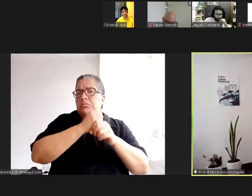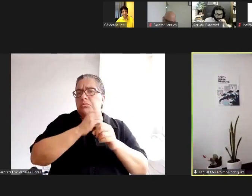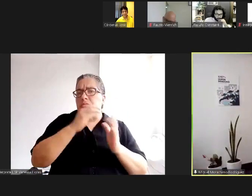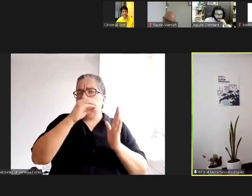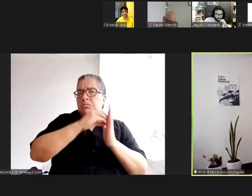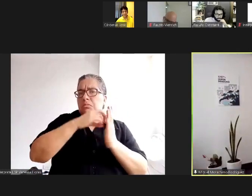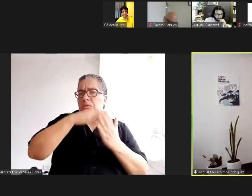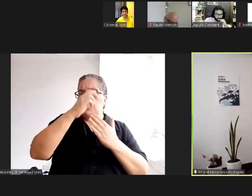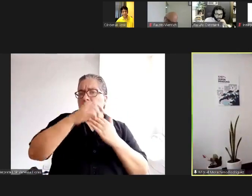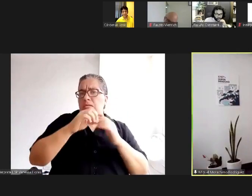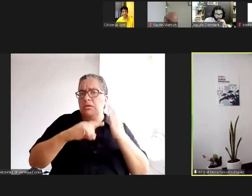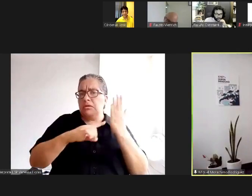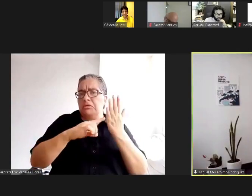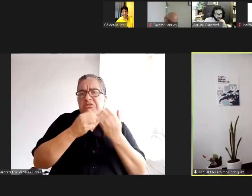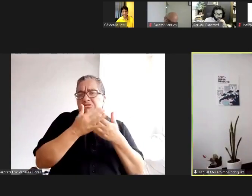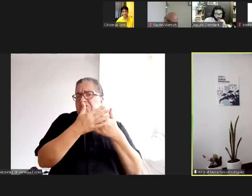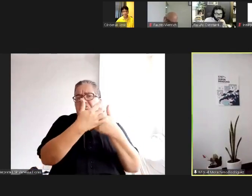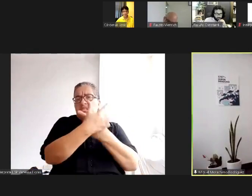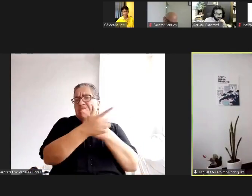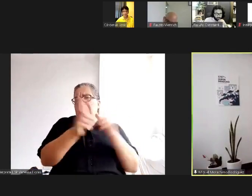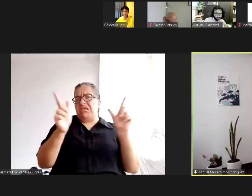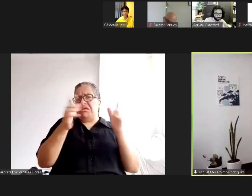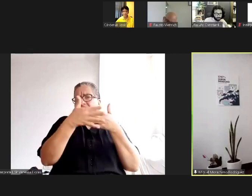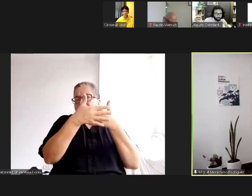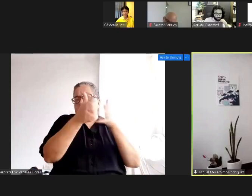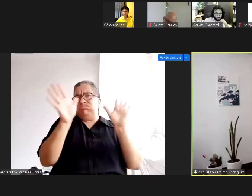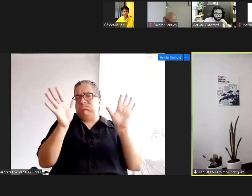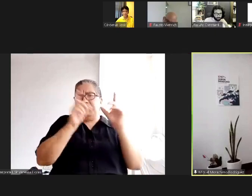Esto, y ya depende de cada uno